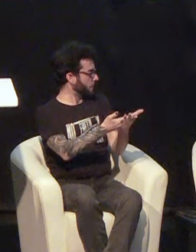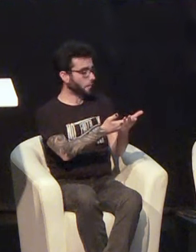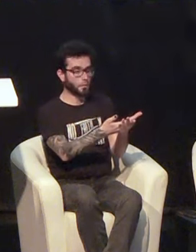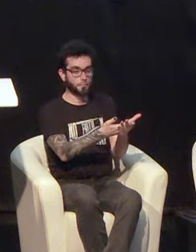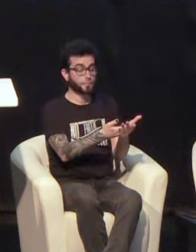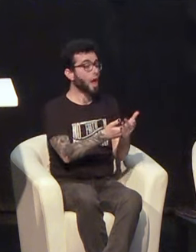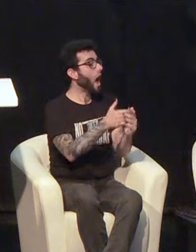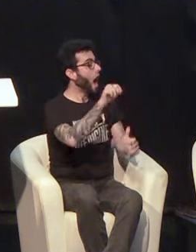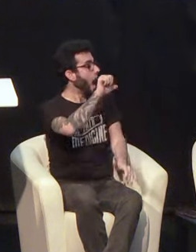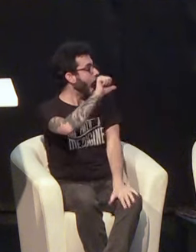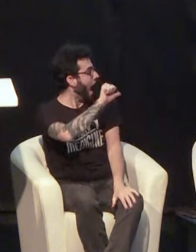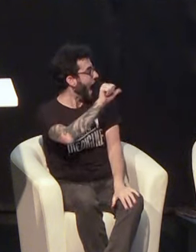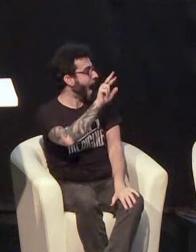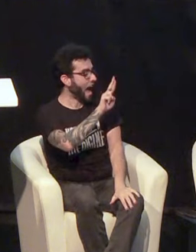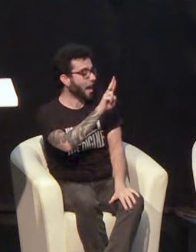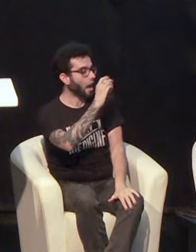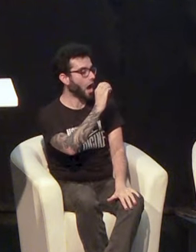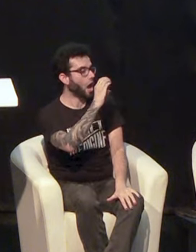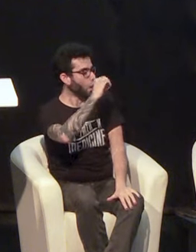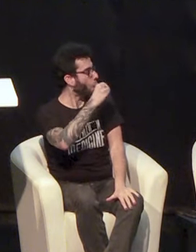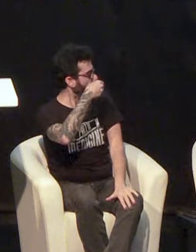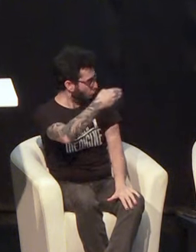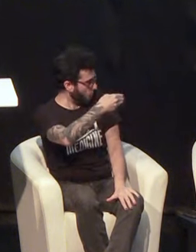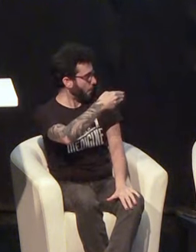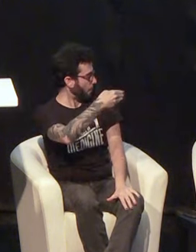il peut y avoir de l'accessibilité